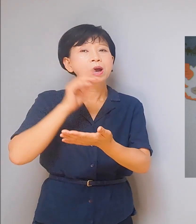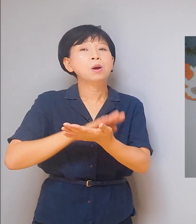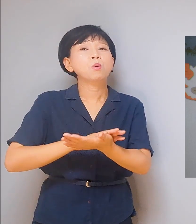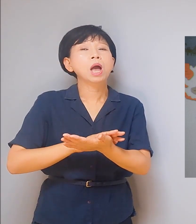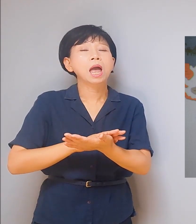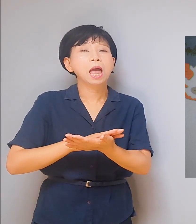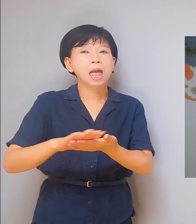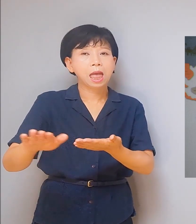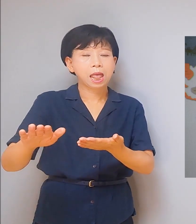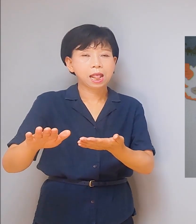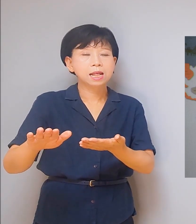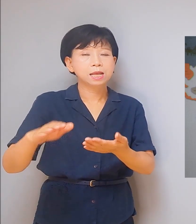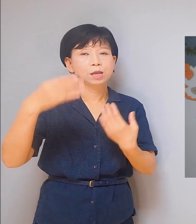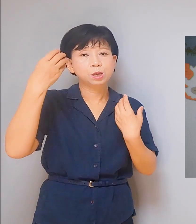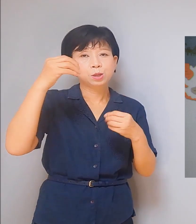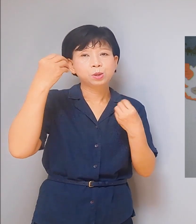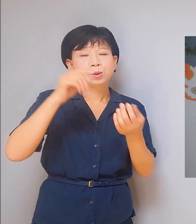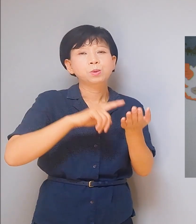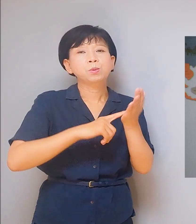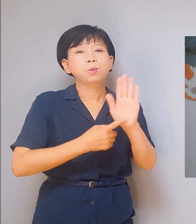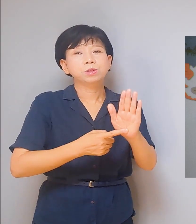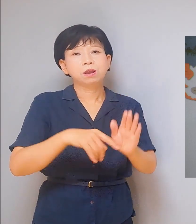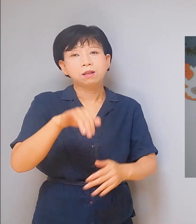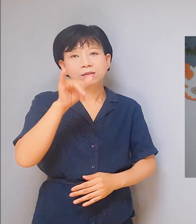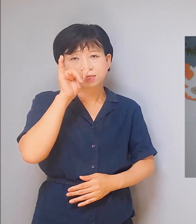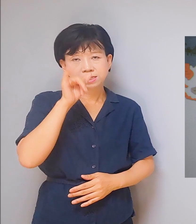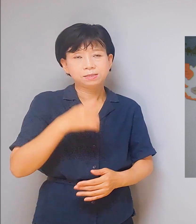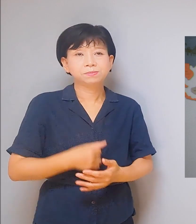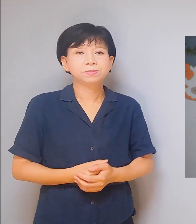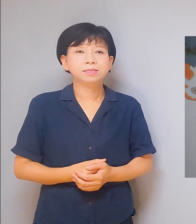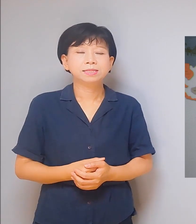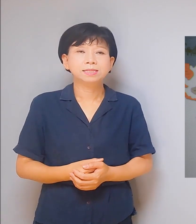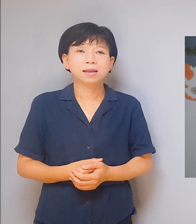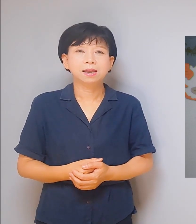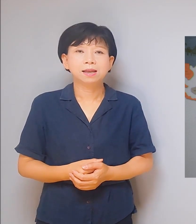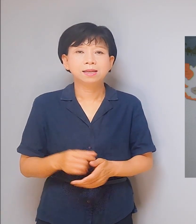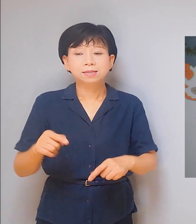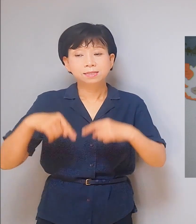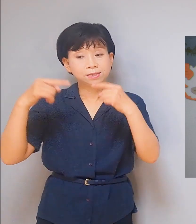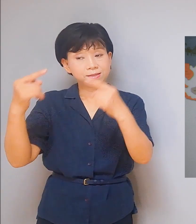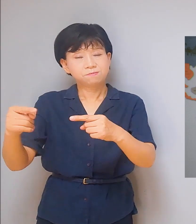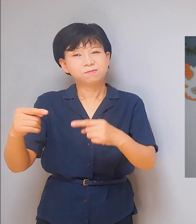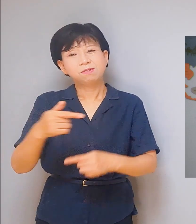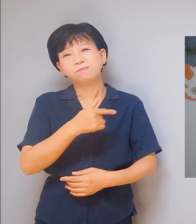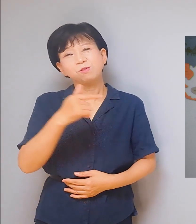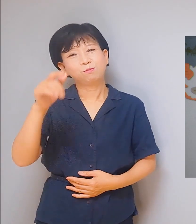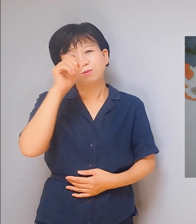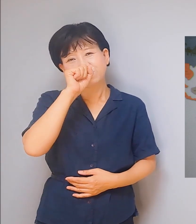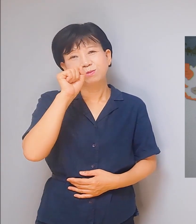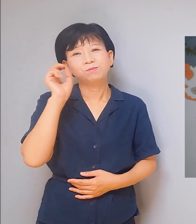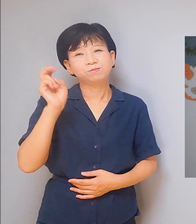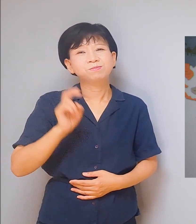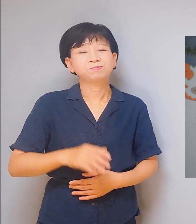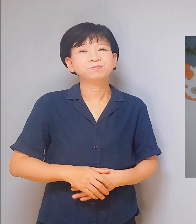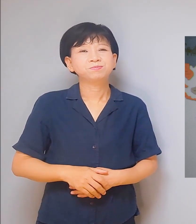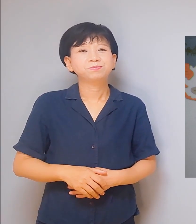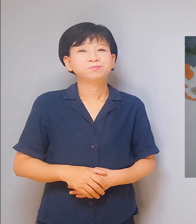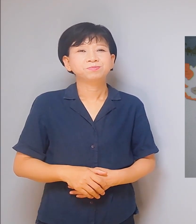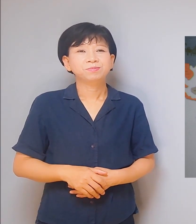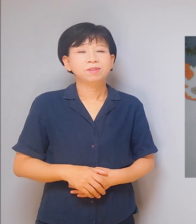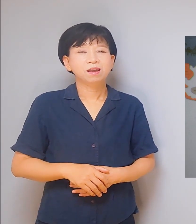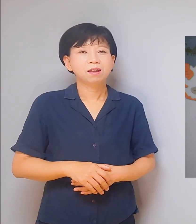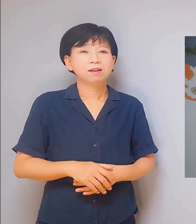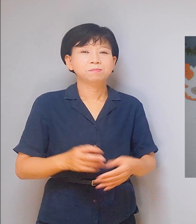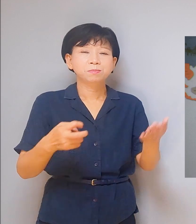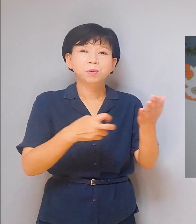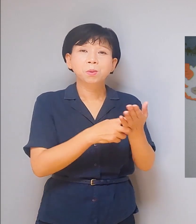그래서 공연이 있는데 우리 한번 같이 가서 또 참여하시면 너무 좋을 것 같아요. 그래서 티켓이